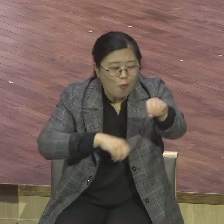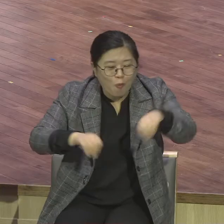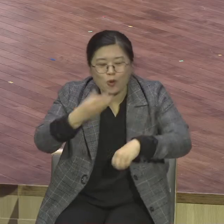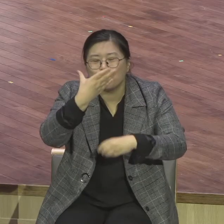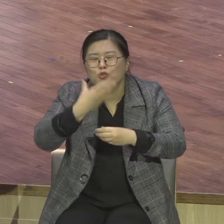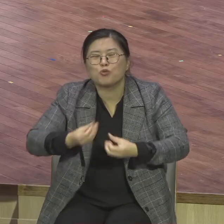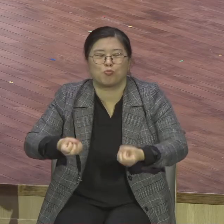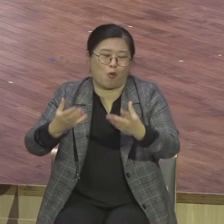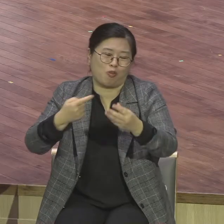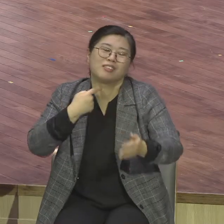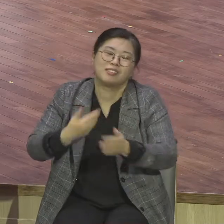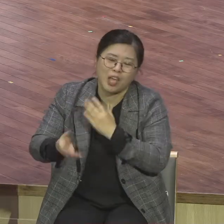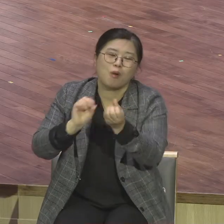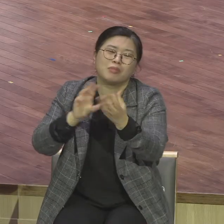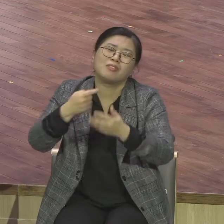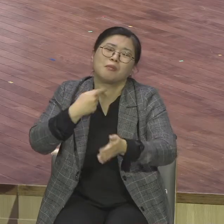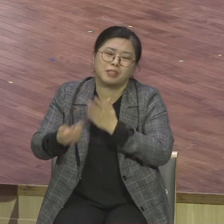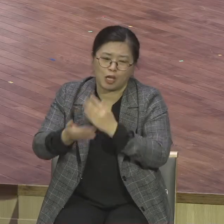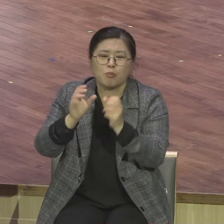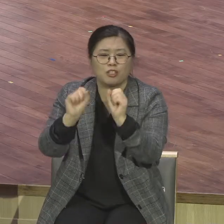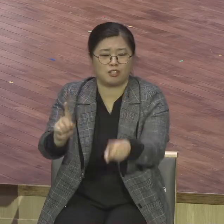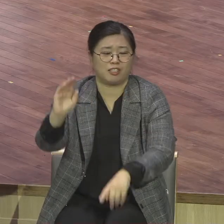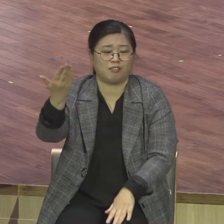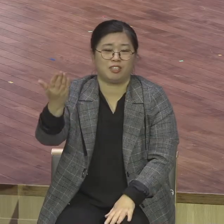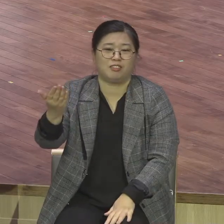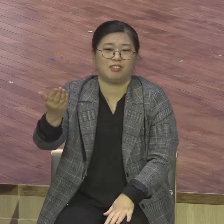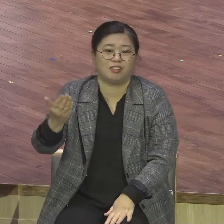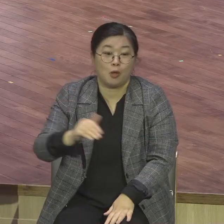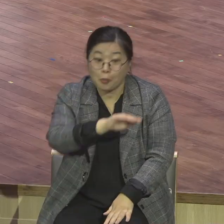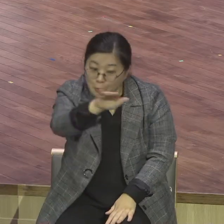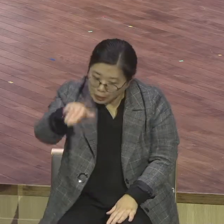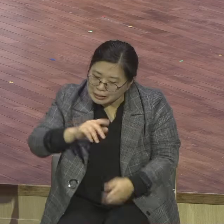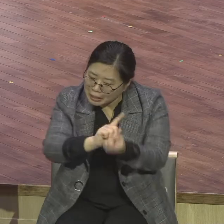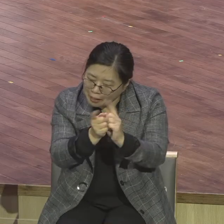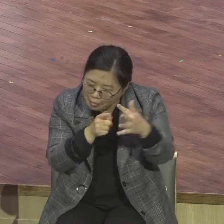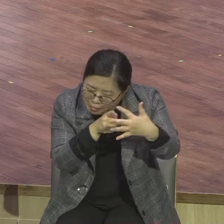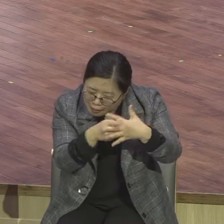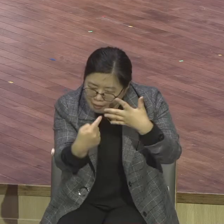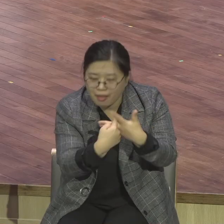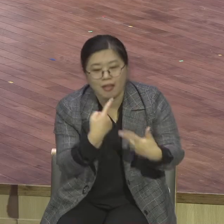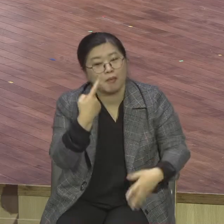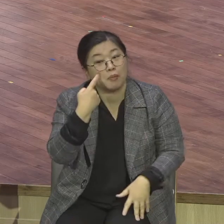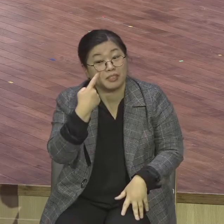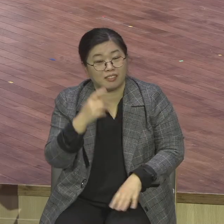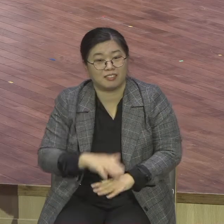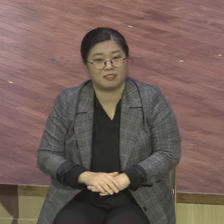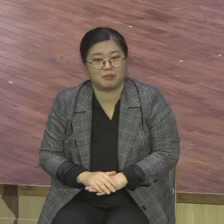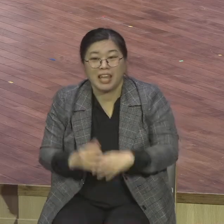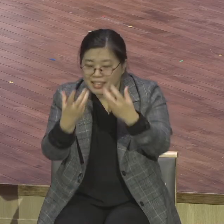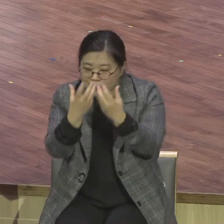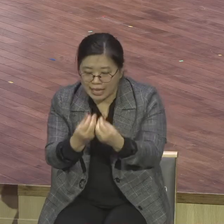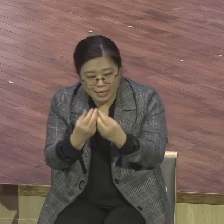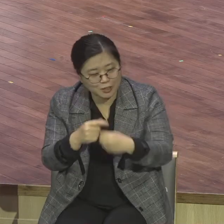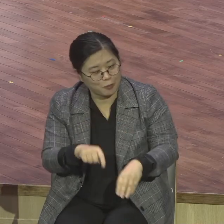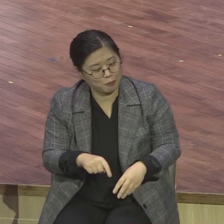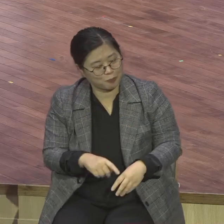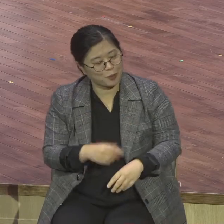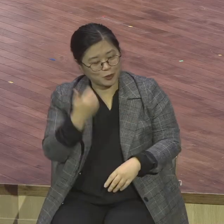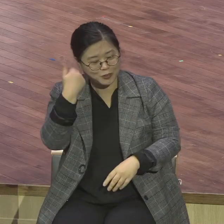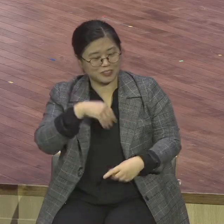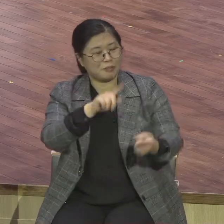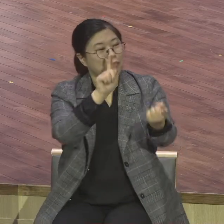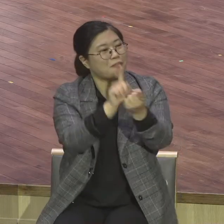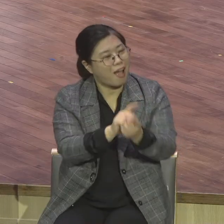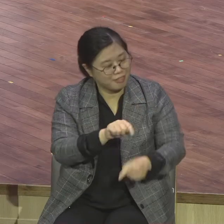말씀, 여러분 자신들도 그렇잖아요. 여러분에 대해서 좋은 말하고 여러분에 대해서 칭찬하고 여러분에 대해서